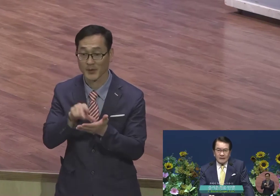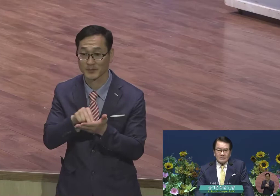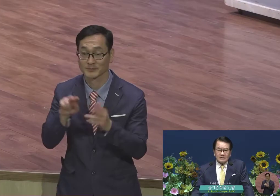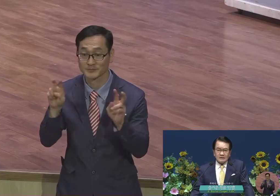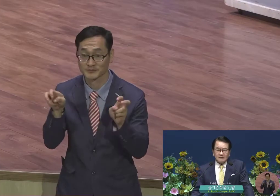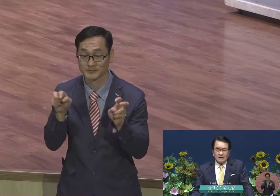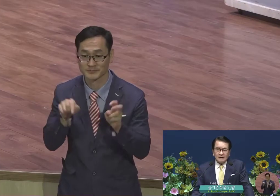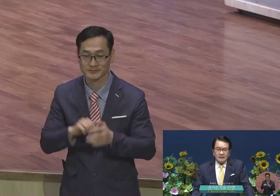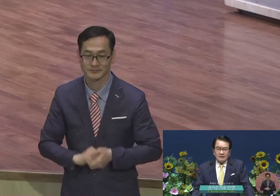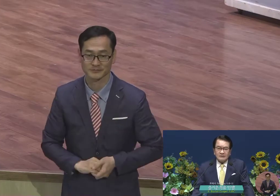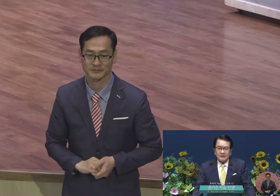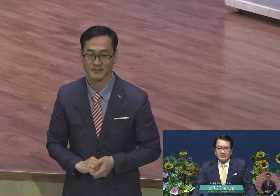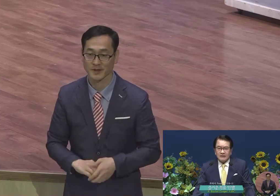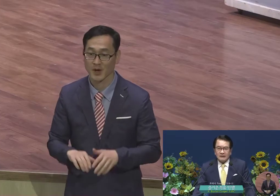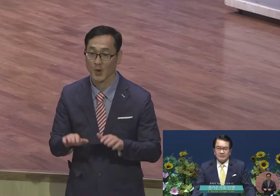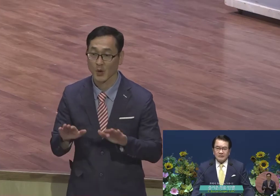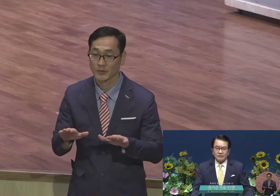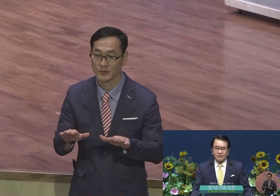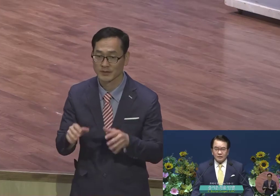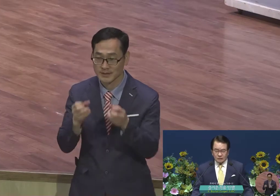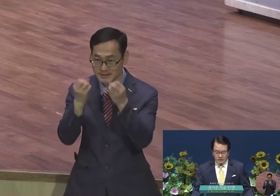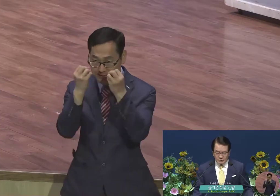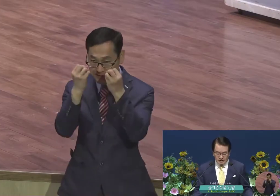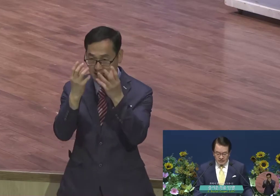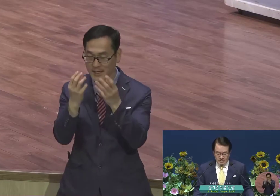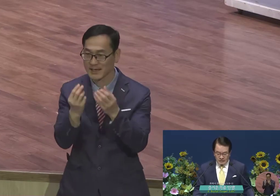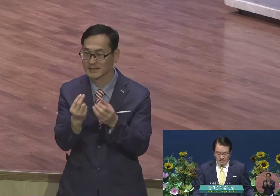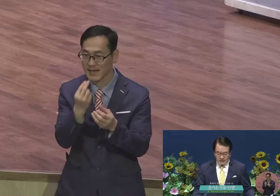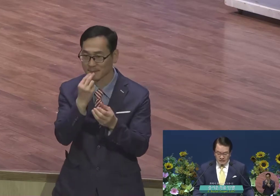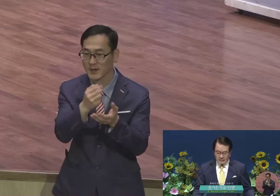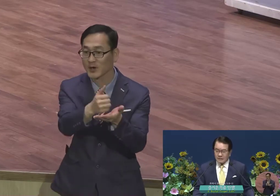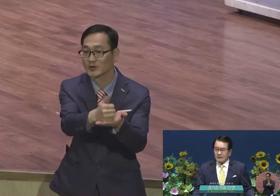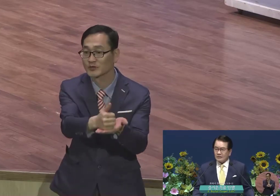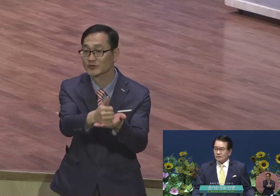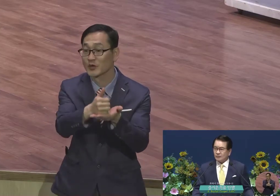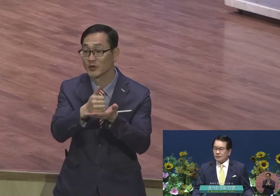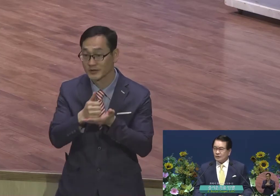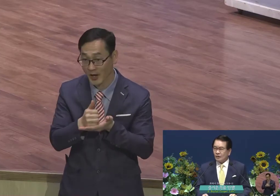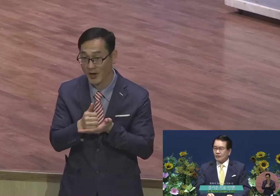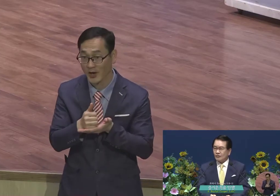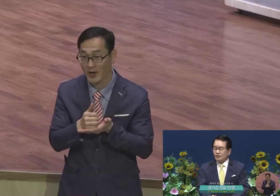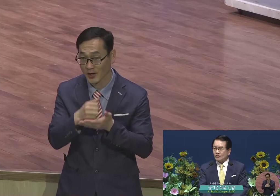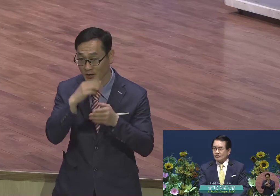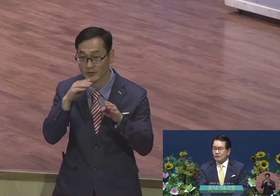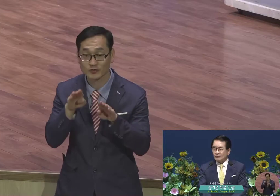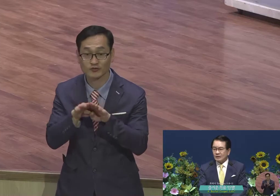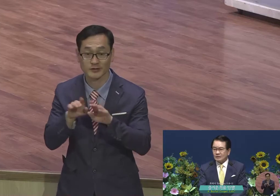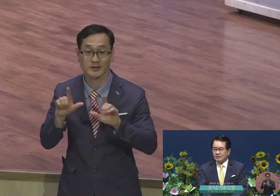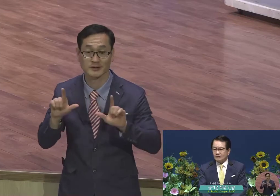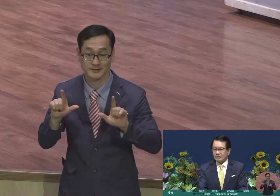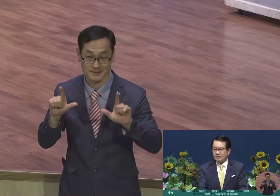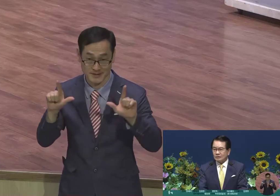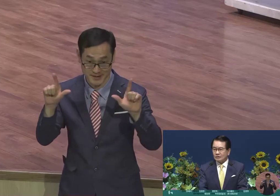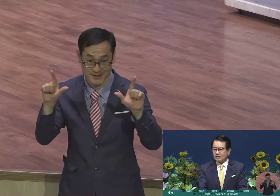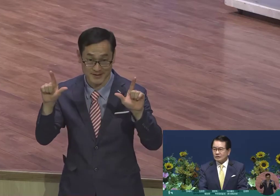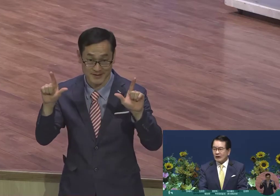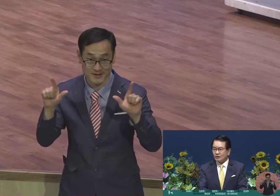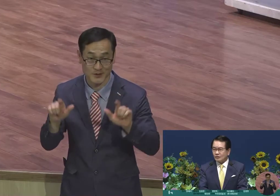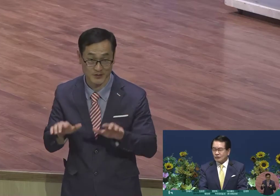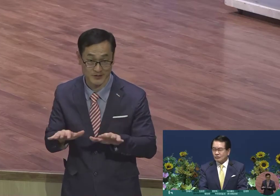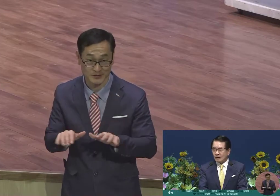상반기 새생명 초청, 이제 주일로 초청받은 우리